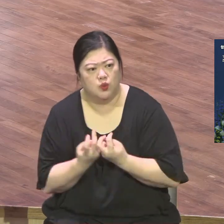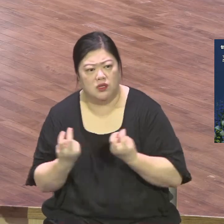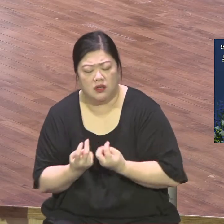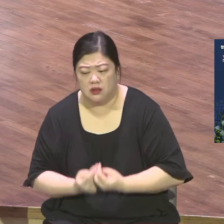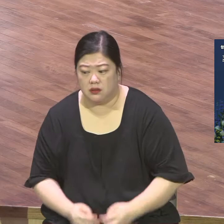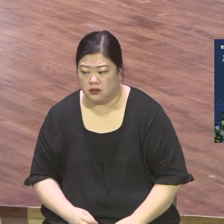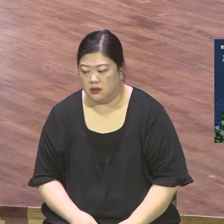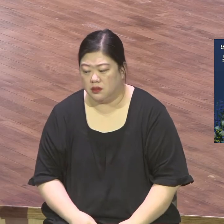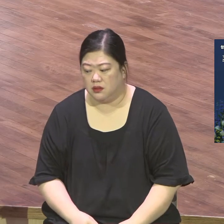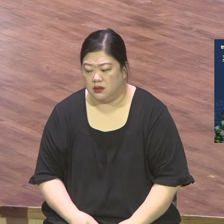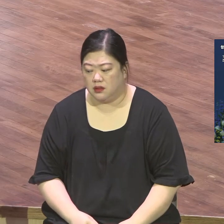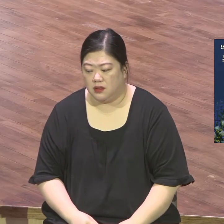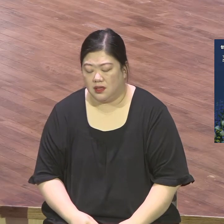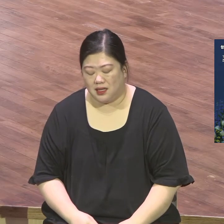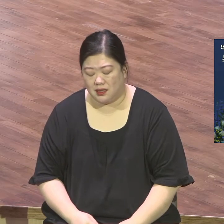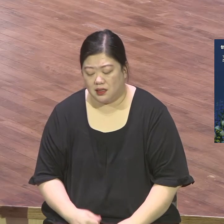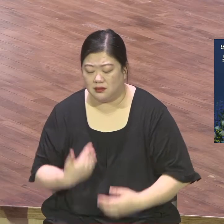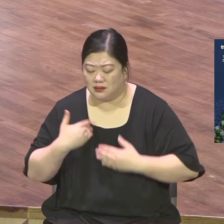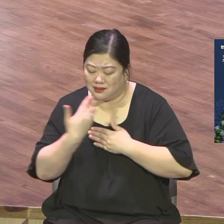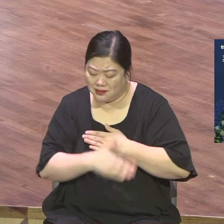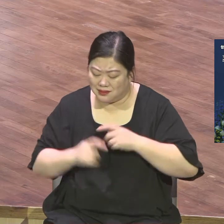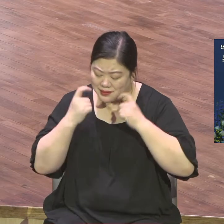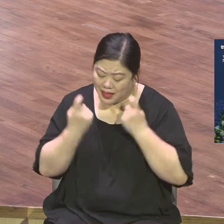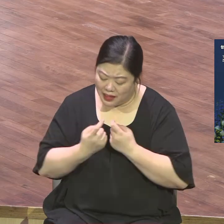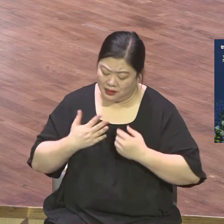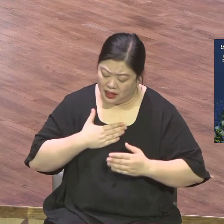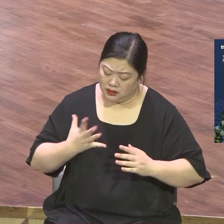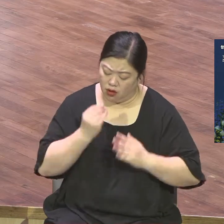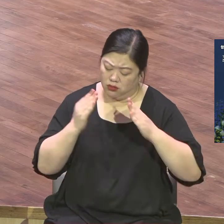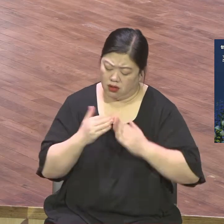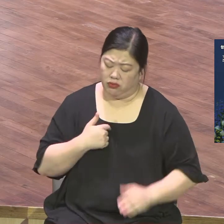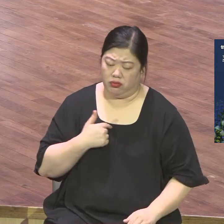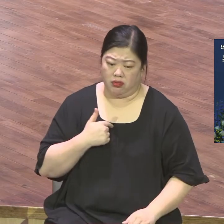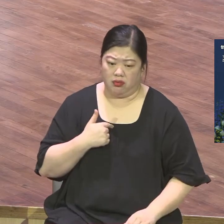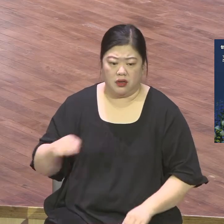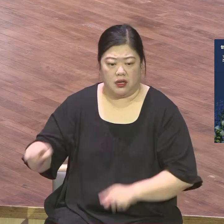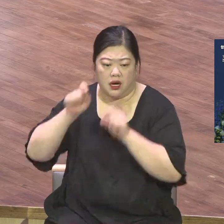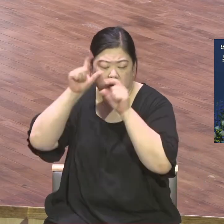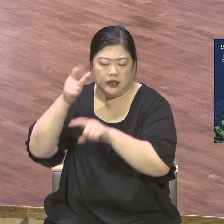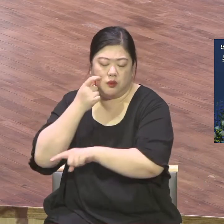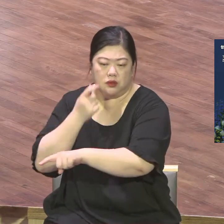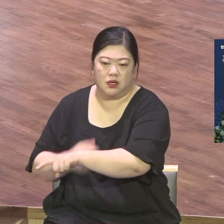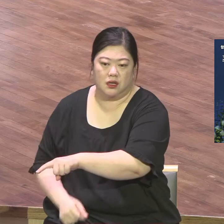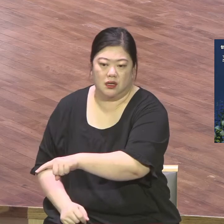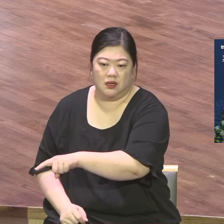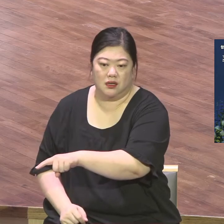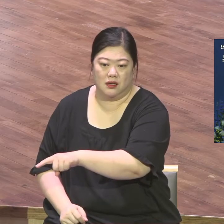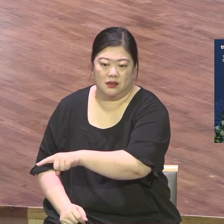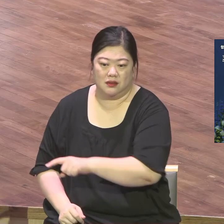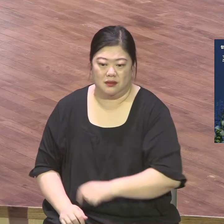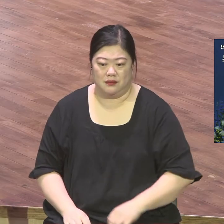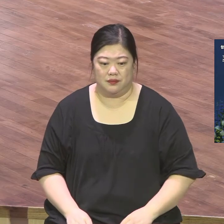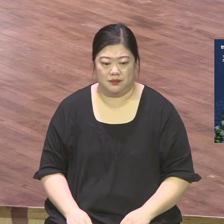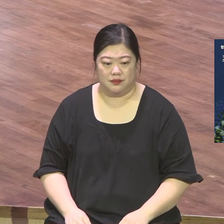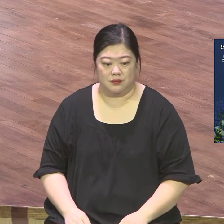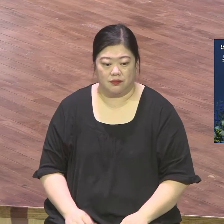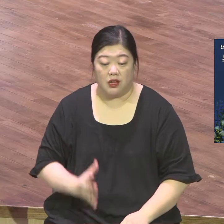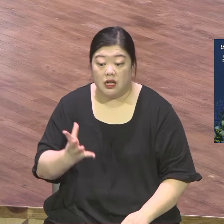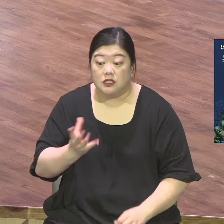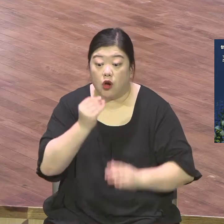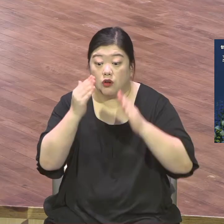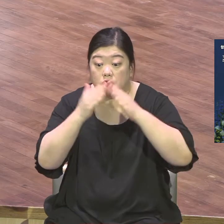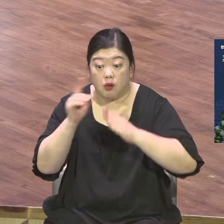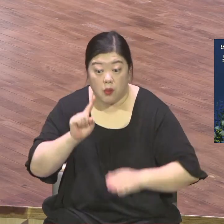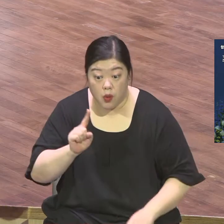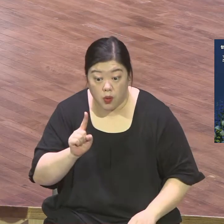의식은요. 하나님의 임재를 여러분 자신들이 24시 누리라. 여러분 자신이 성전이에요.